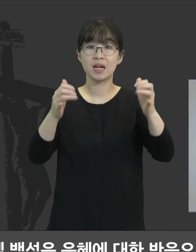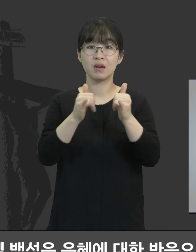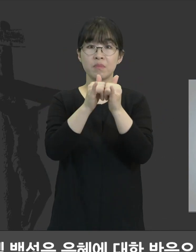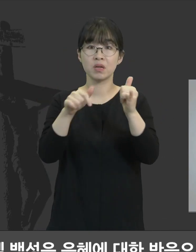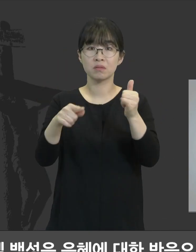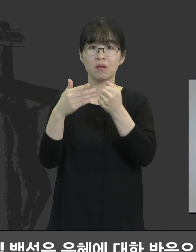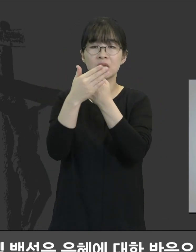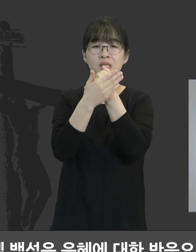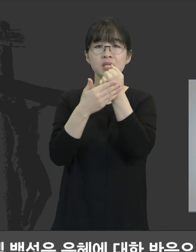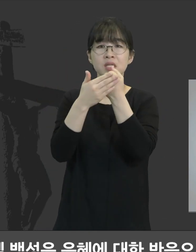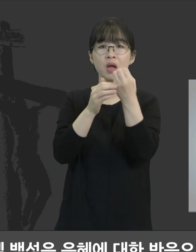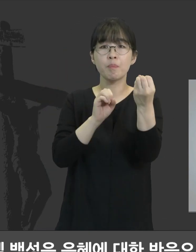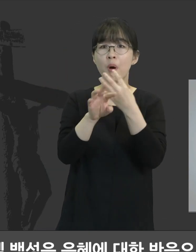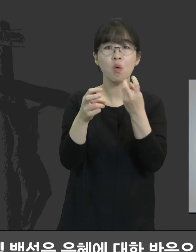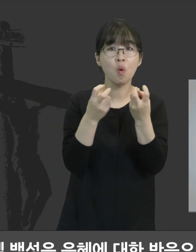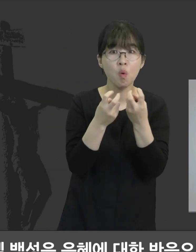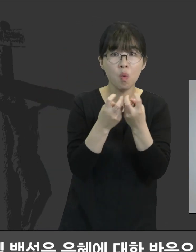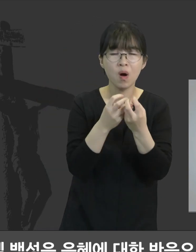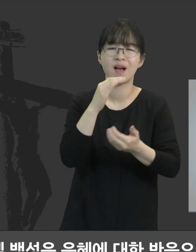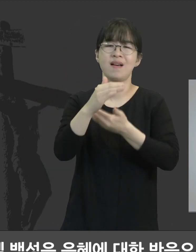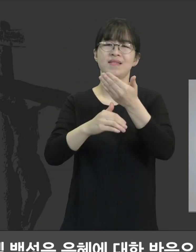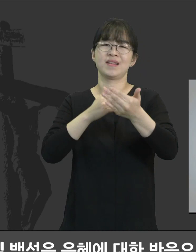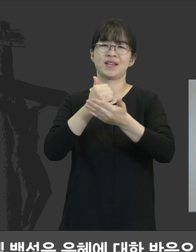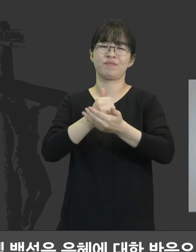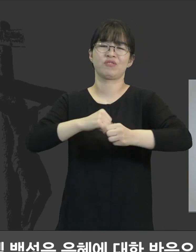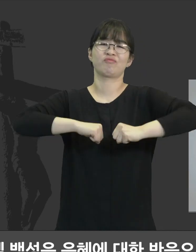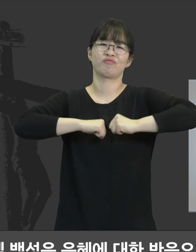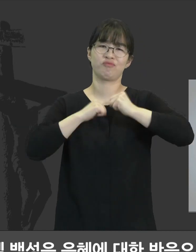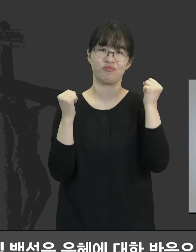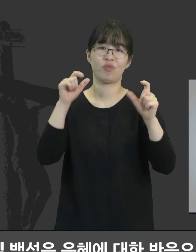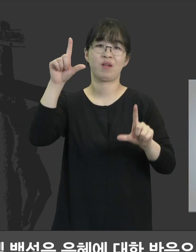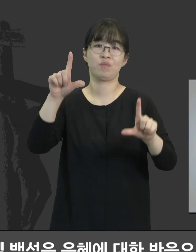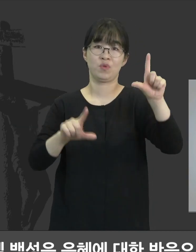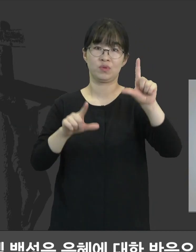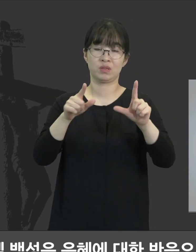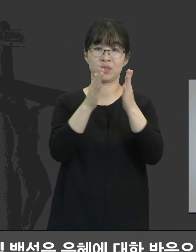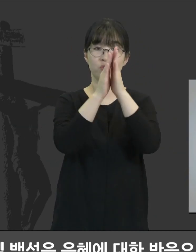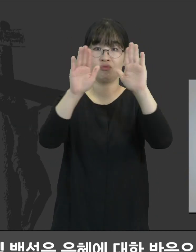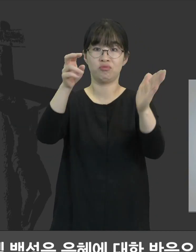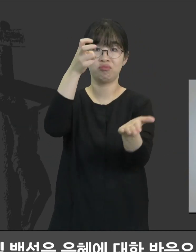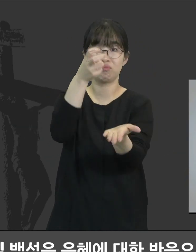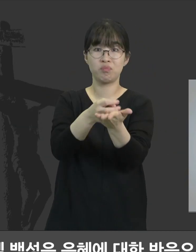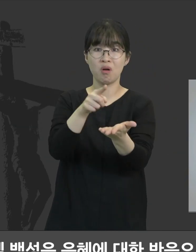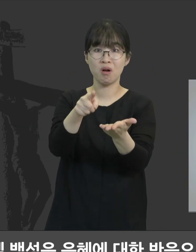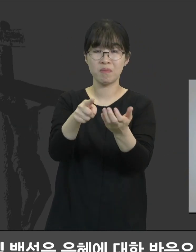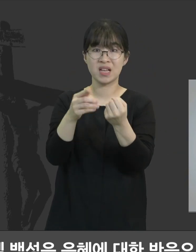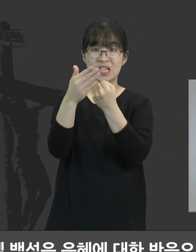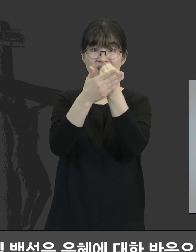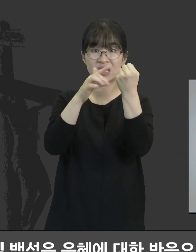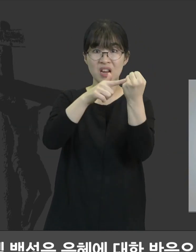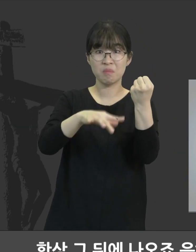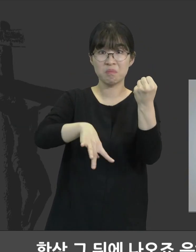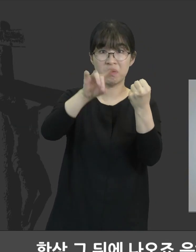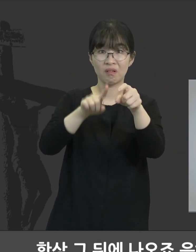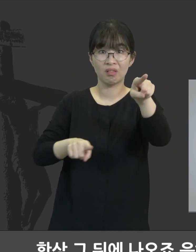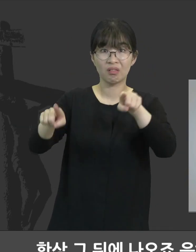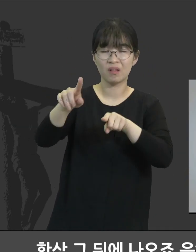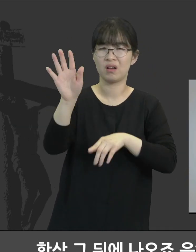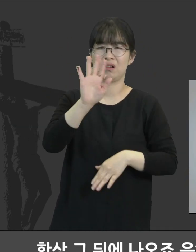대한 반응으로 하나님께 순종해야 했습니다. 율법이 결코 은혜를 앞서지 않습니다. 항상 그